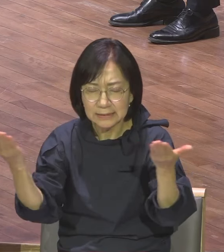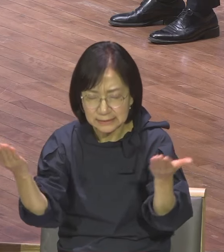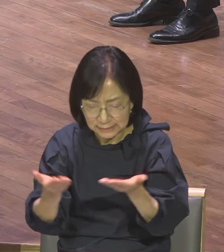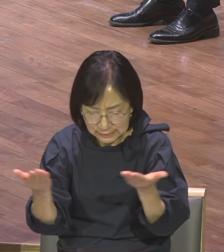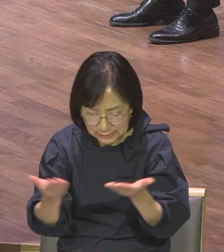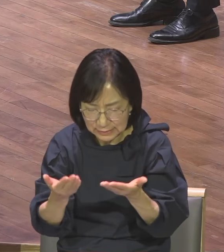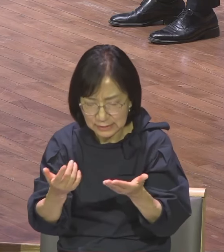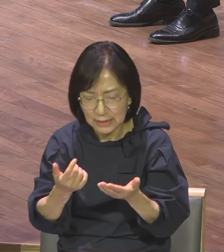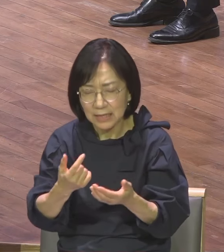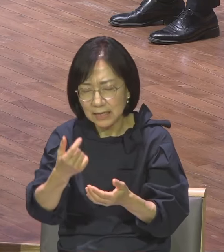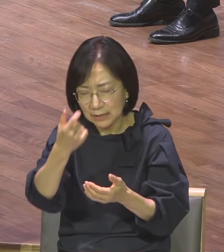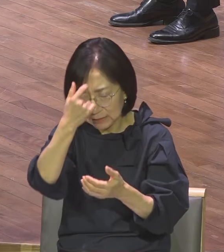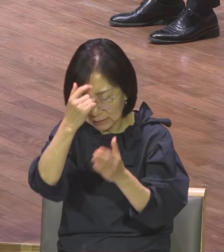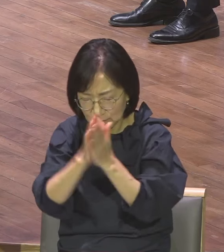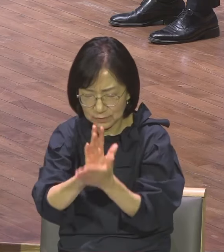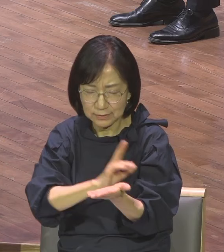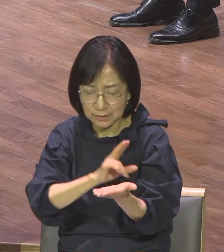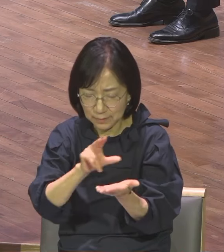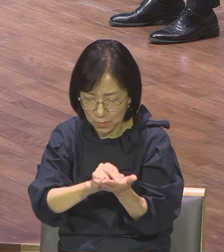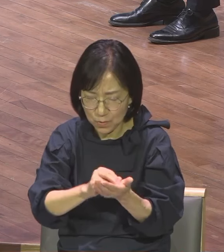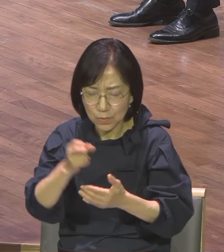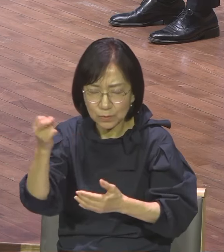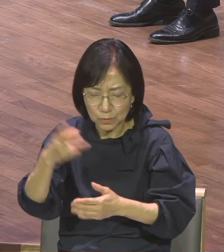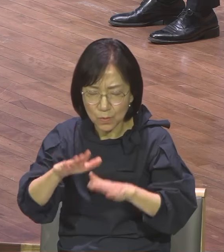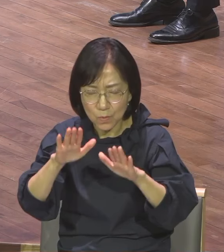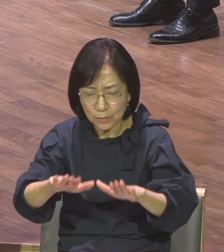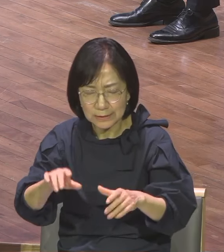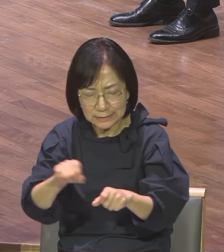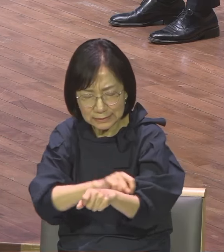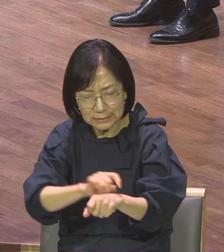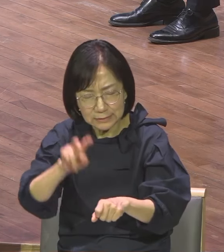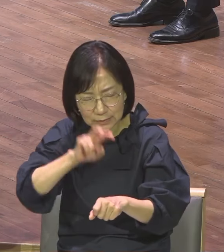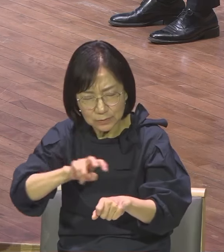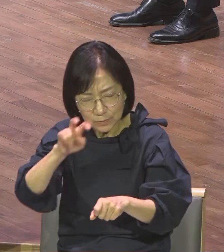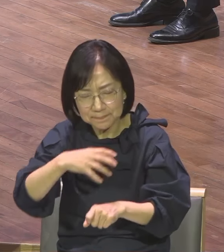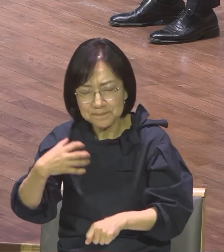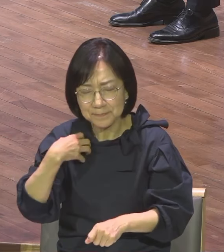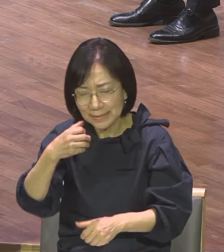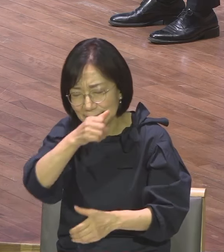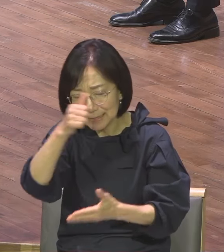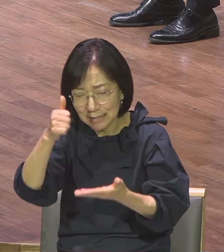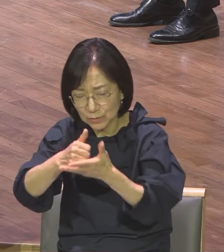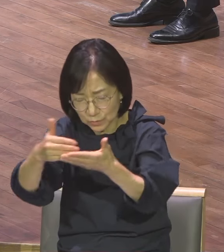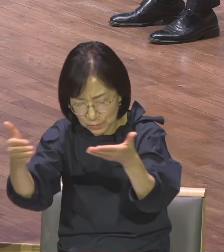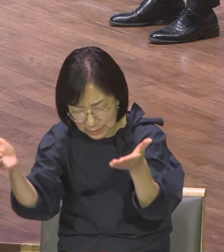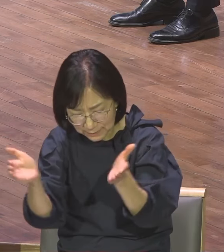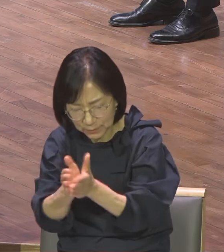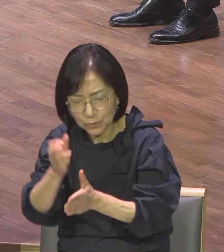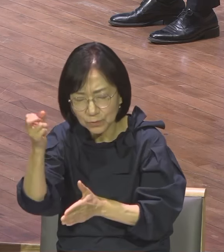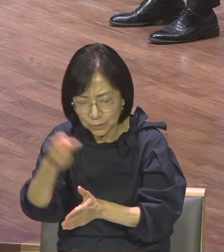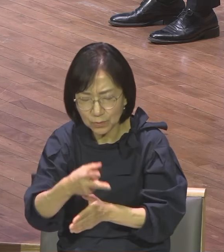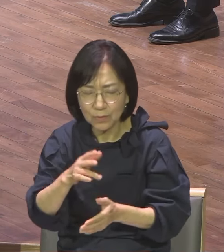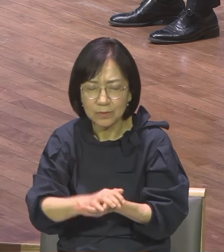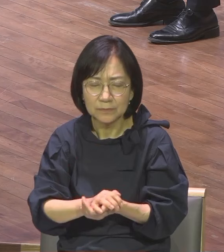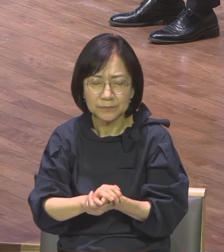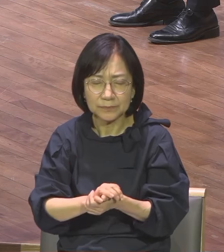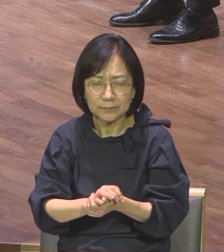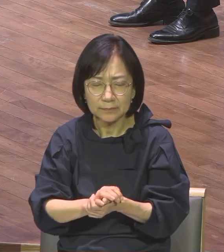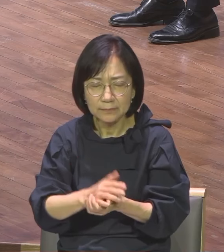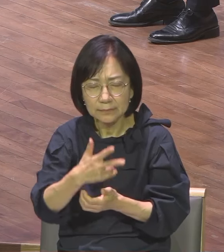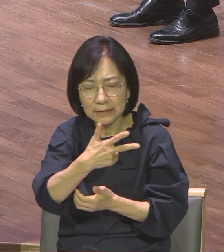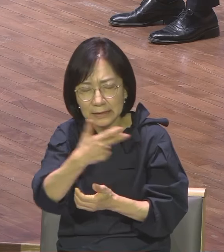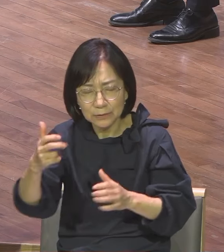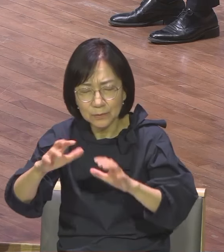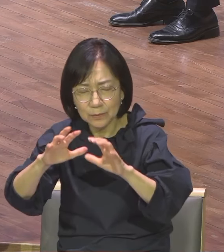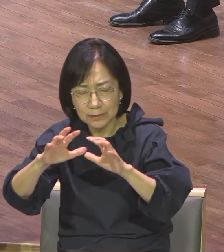그리고 오늘 기관 특성을 통해 하나님께 영광 돌린 장로회와 237 나라에 흩어진 모든 파송 협력 선교사님들과 인도네시아 캠프팀